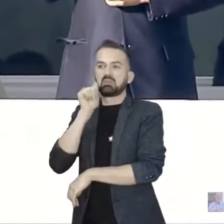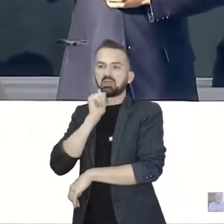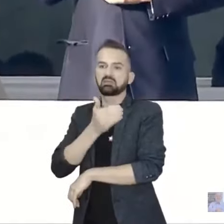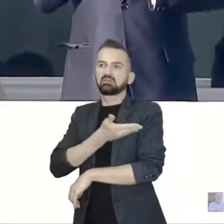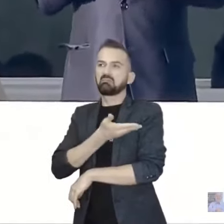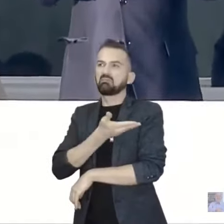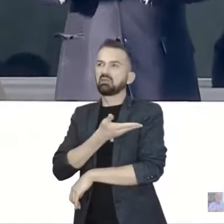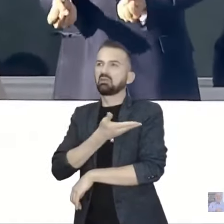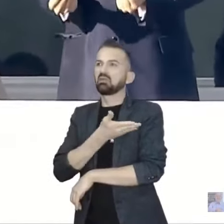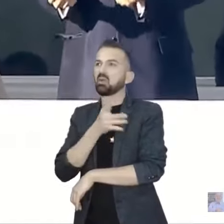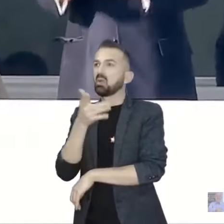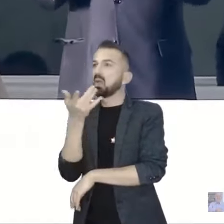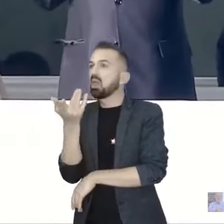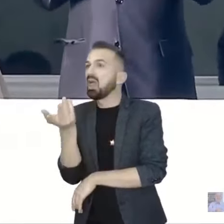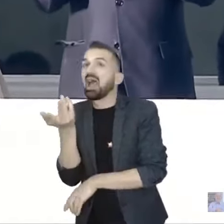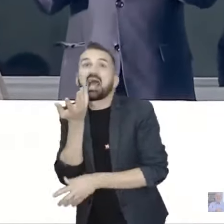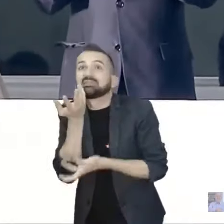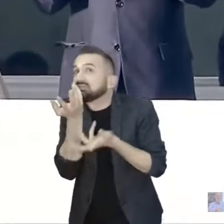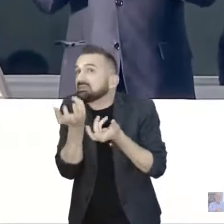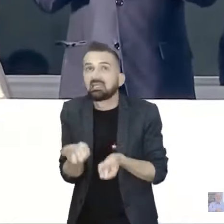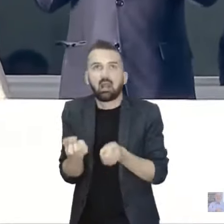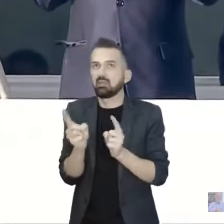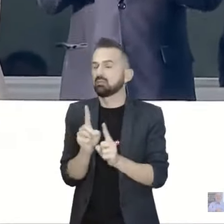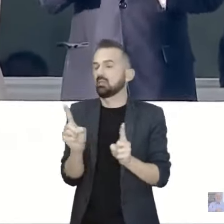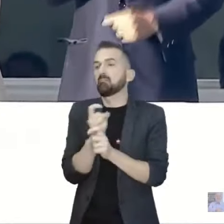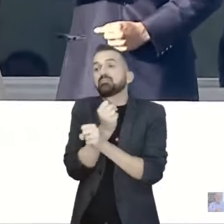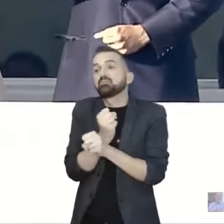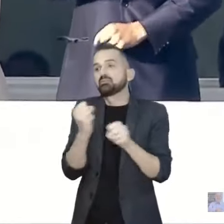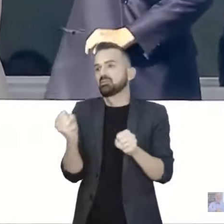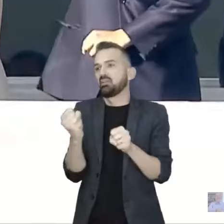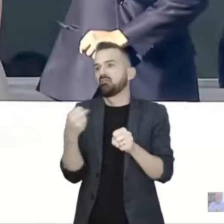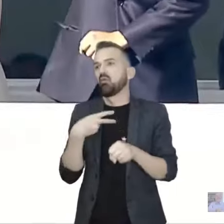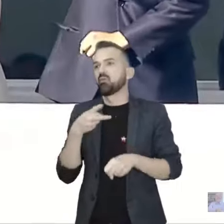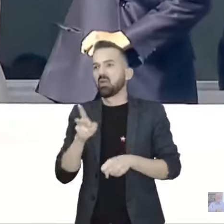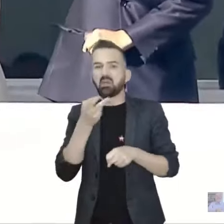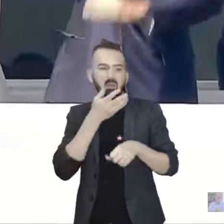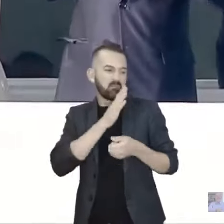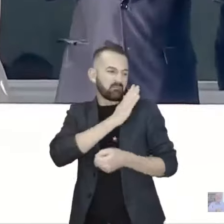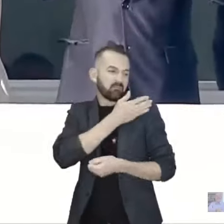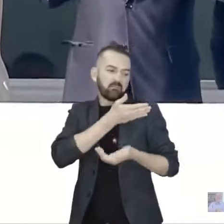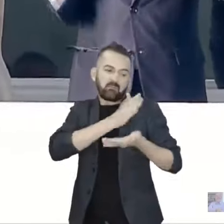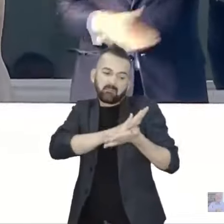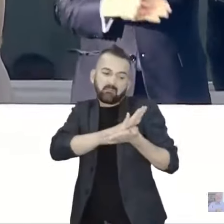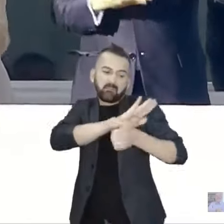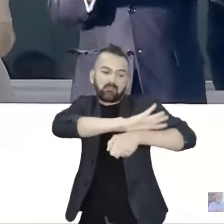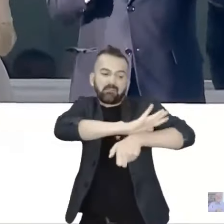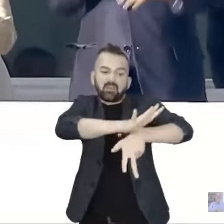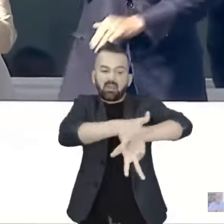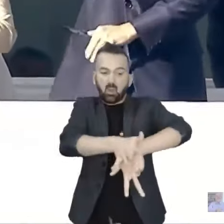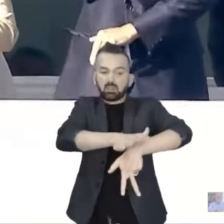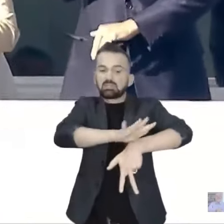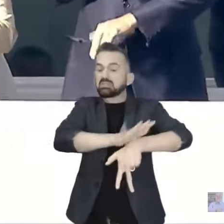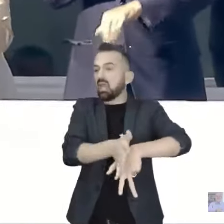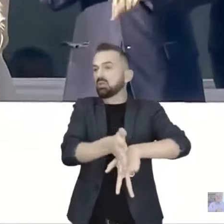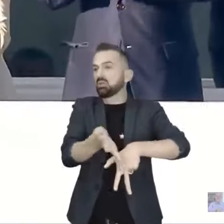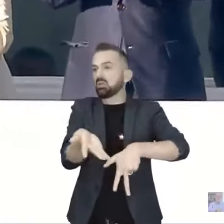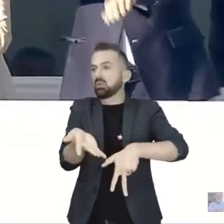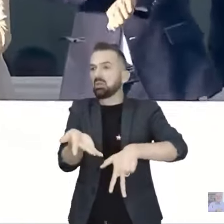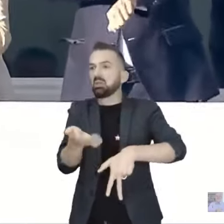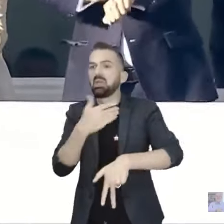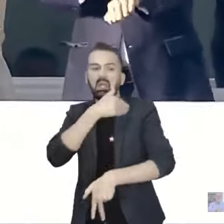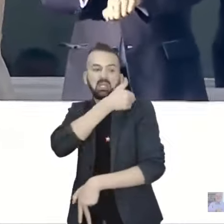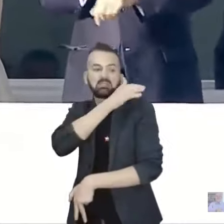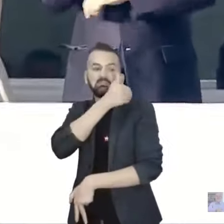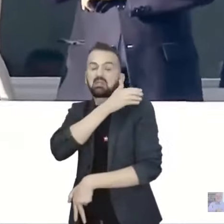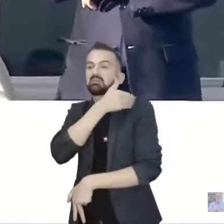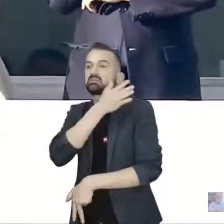inaceitável que continuemos a conviver com o preconceito, a discriminação e o racismo. Somos